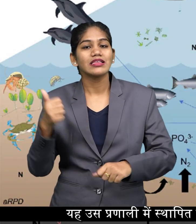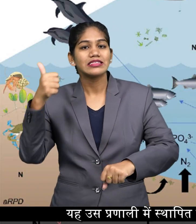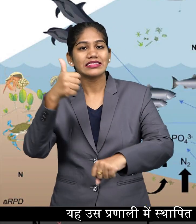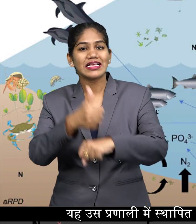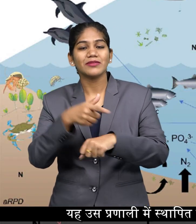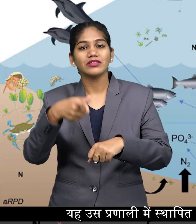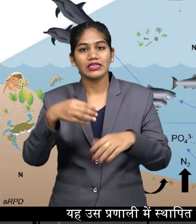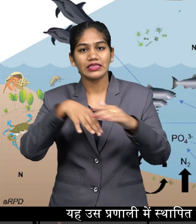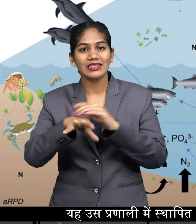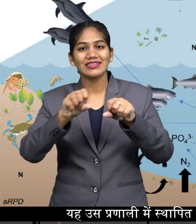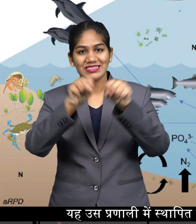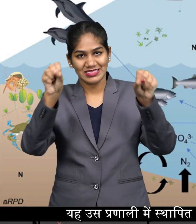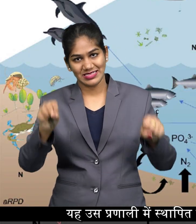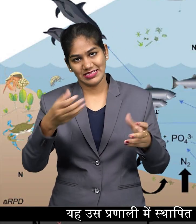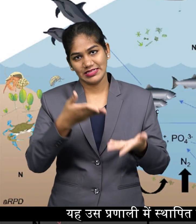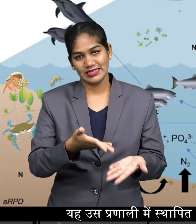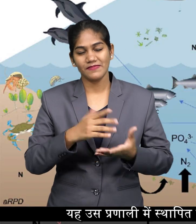है।